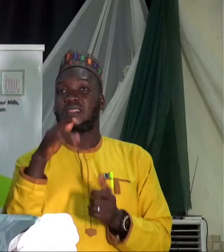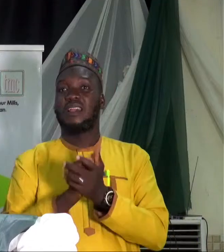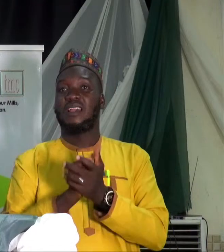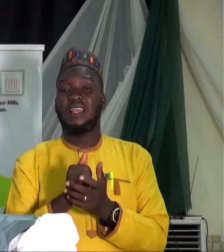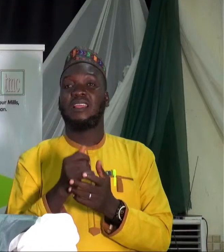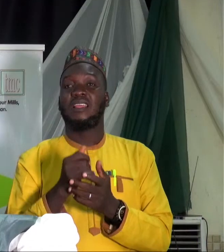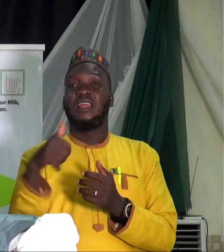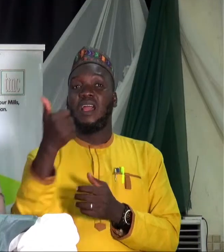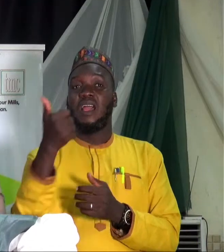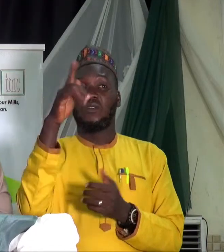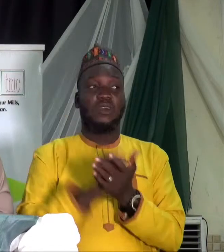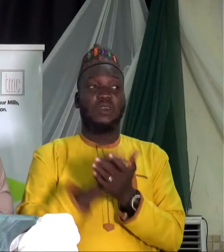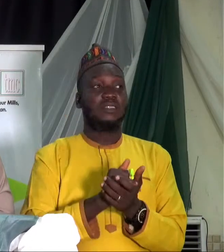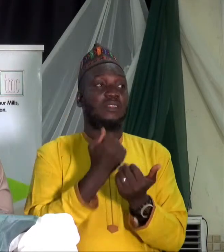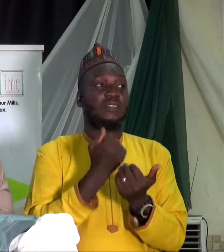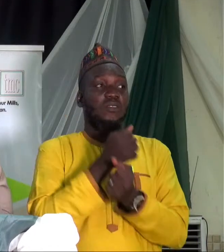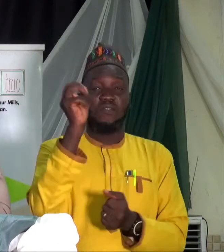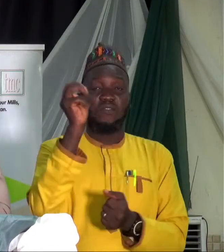ṣé mo fún yín lówó